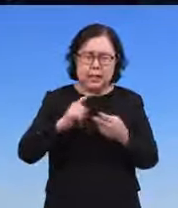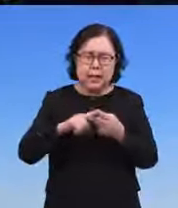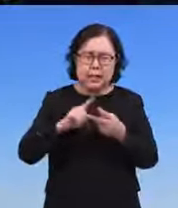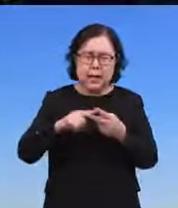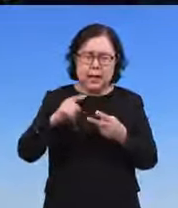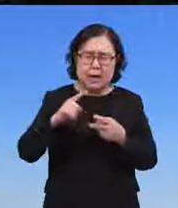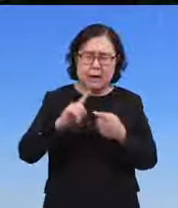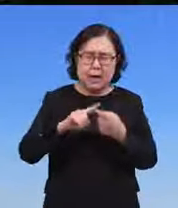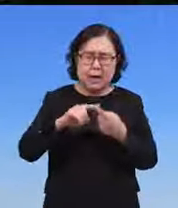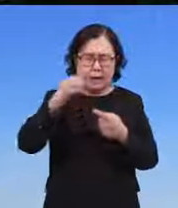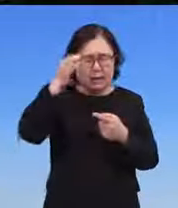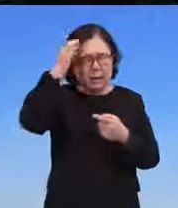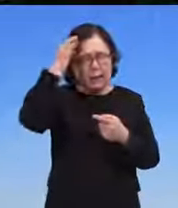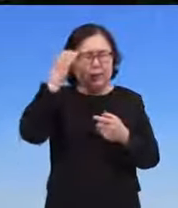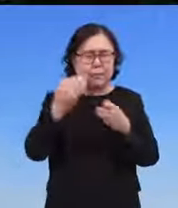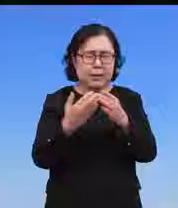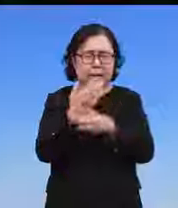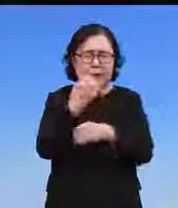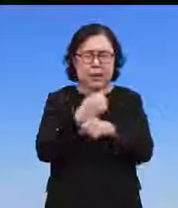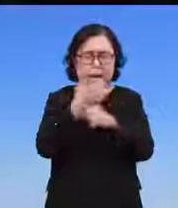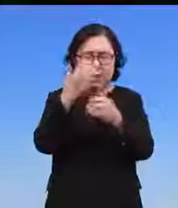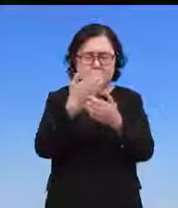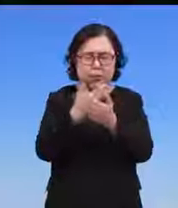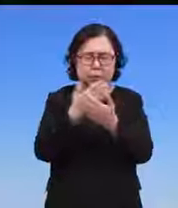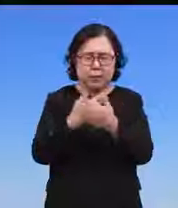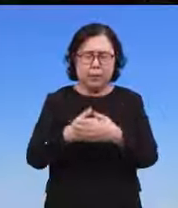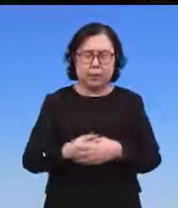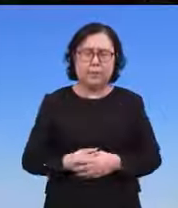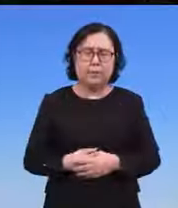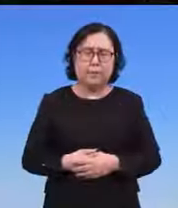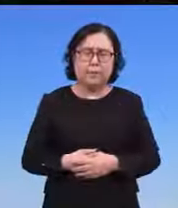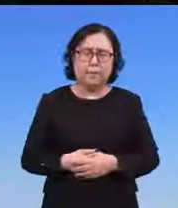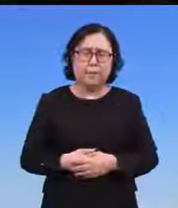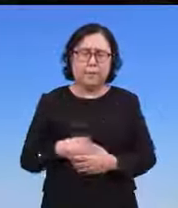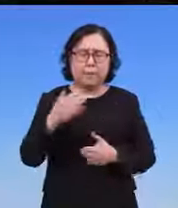잘 일어나도록 은혜 내려 주시옵소서.